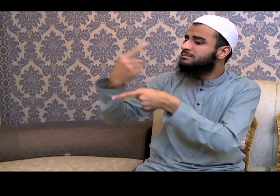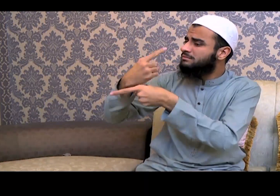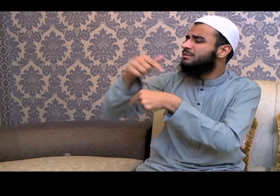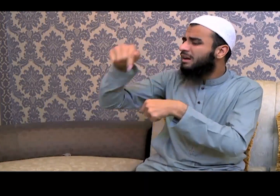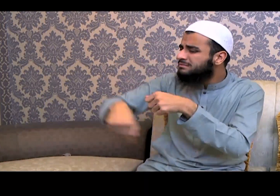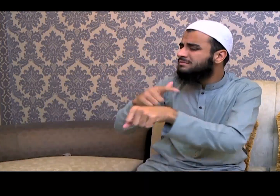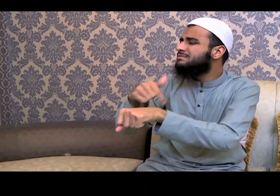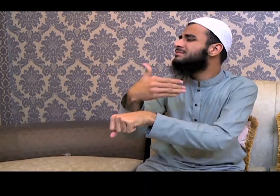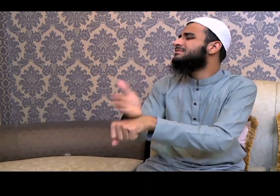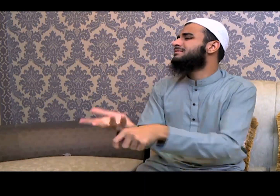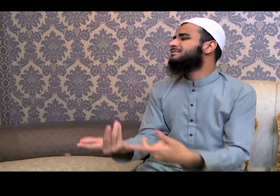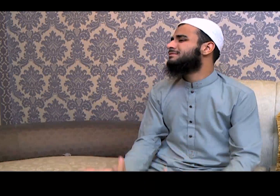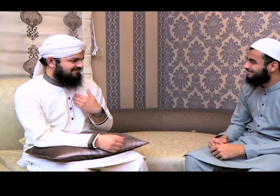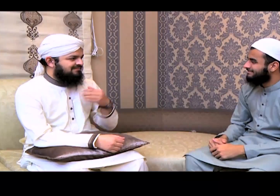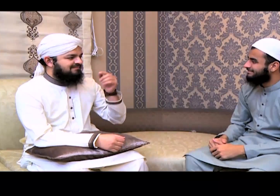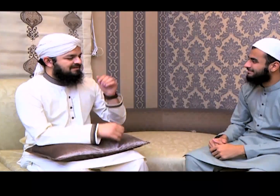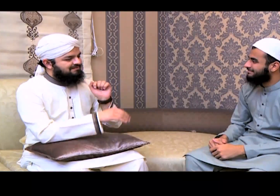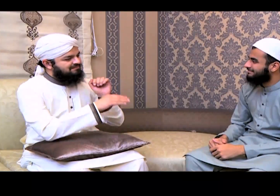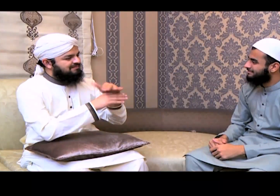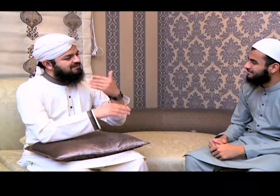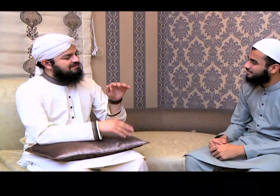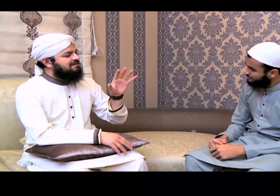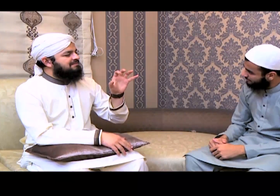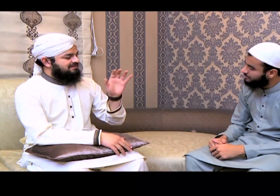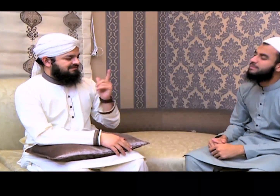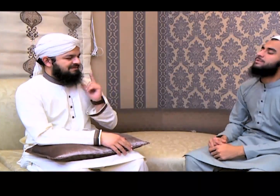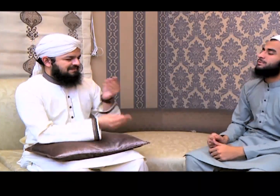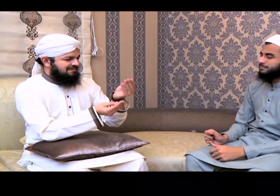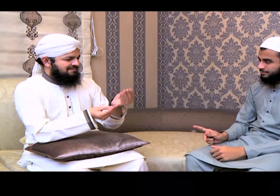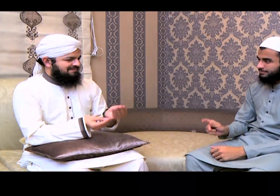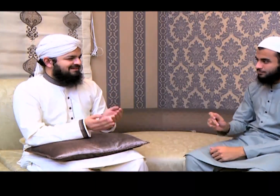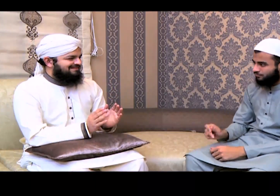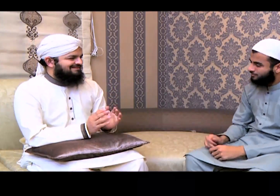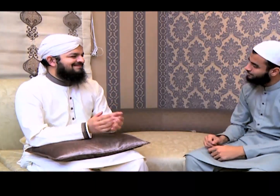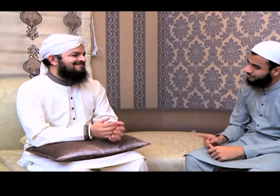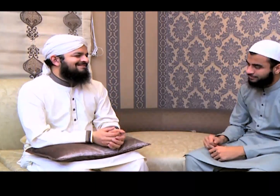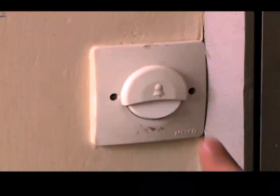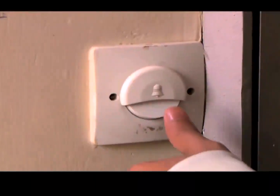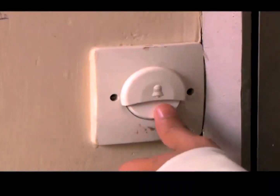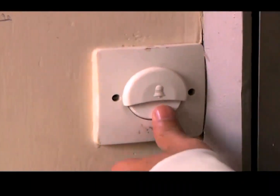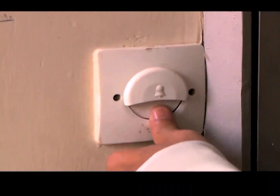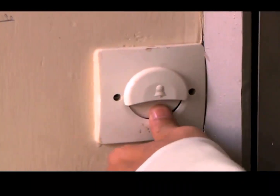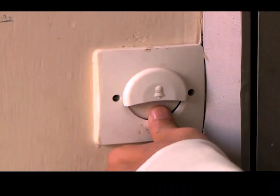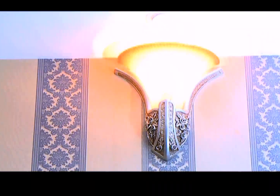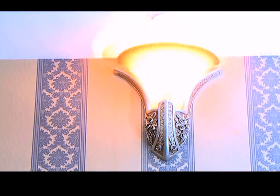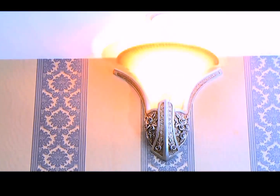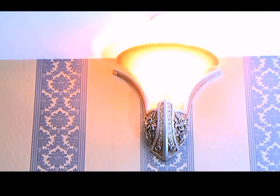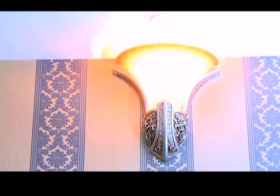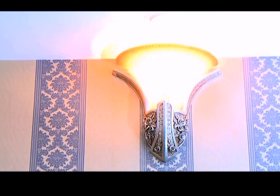نہ کوئی اسلامی واقعہ سناتے ہیں۔ جی میں نے واٹس ایپ کر دیا ہے، بس آتے ہی ہوں گے۔ درس محبت